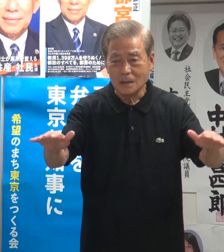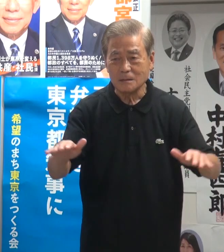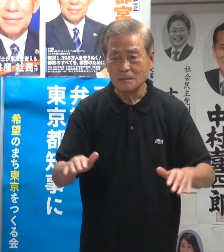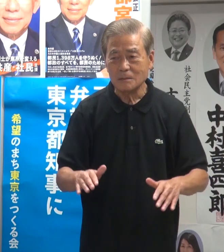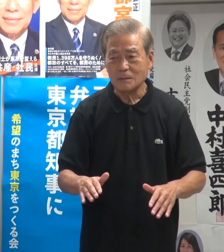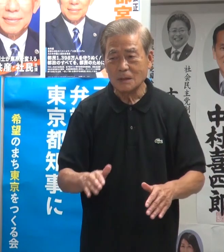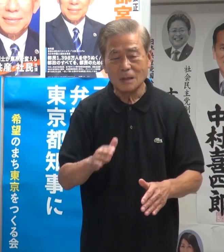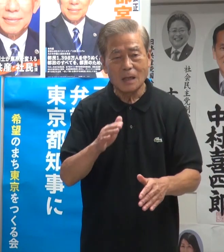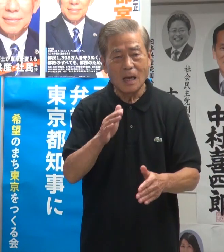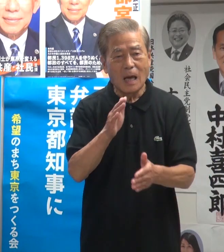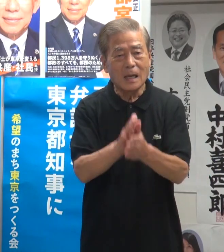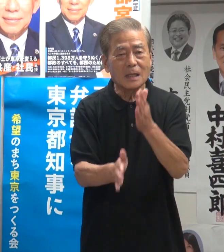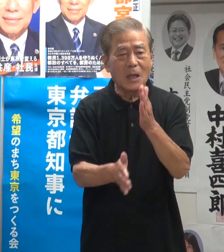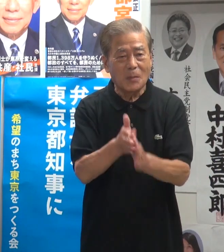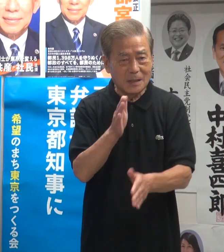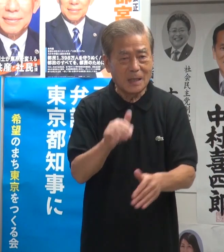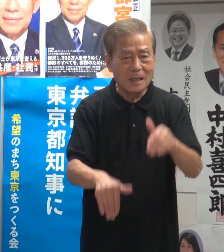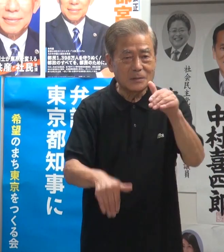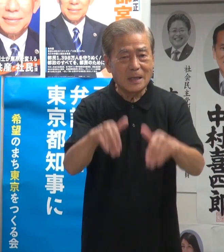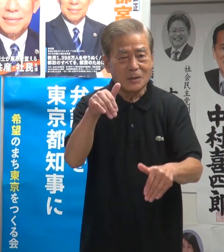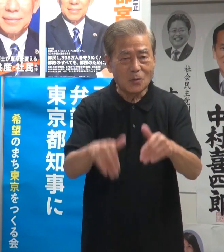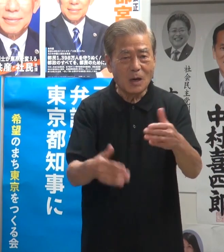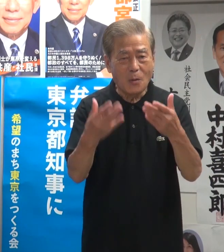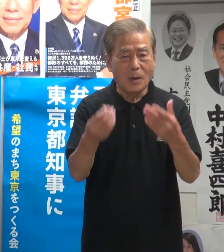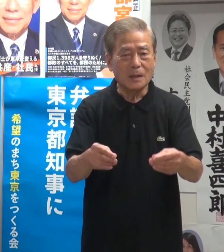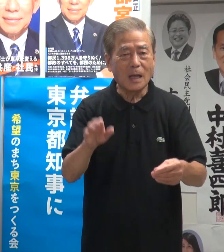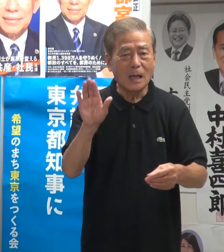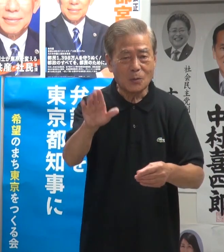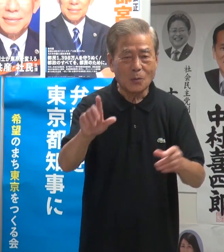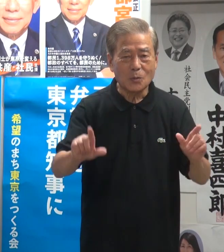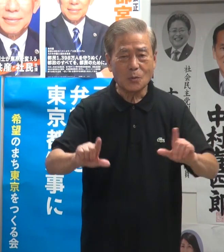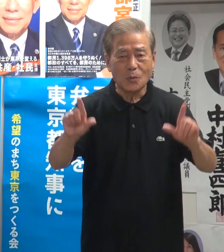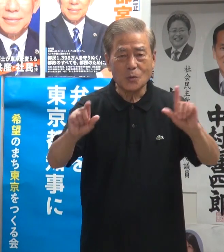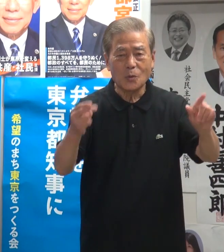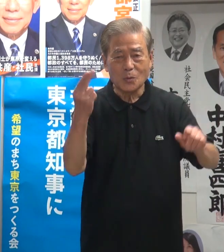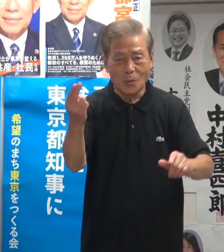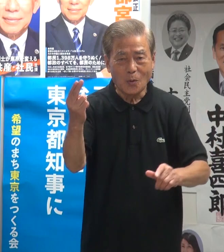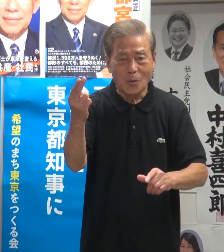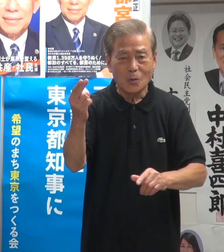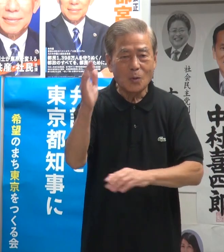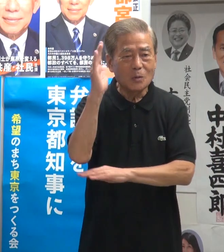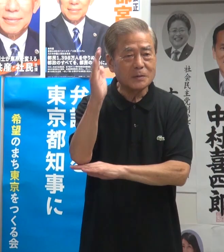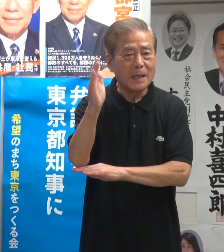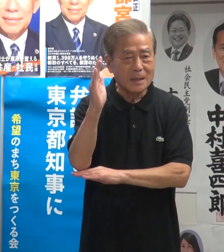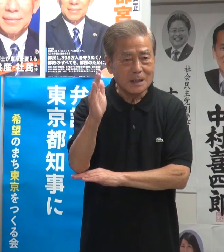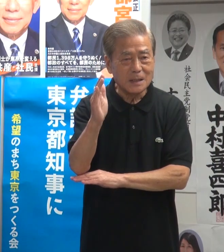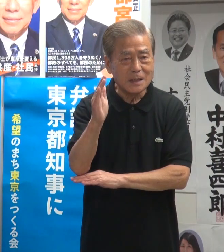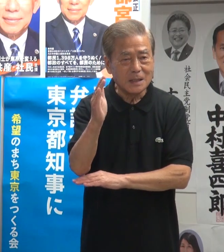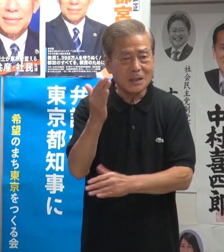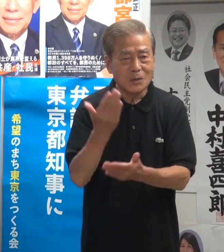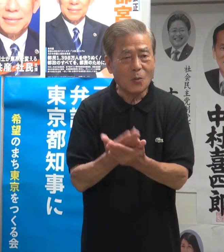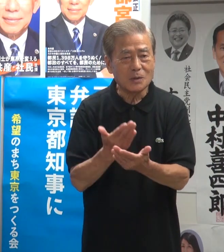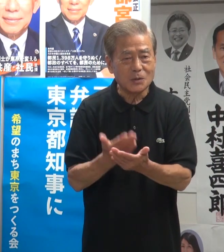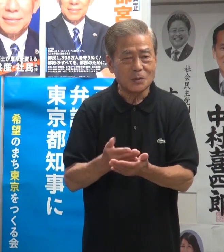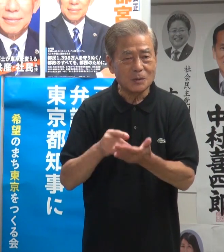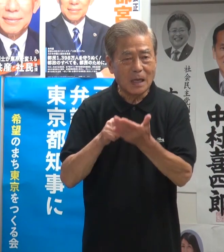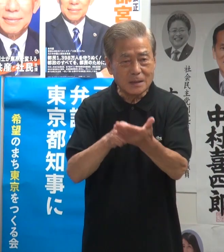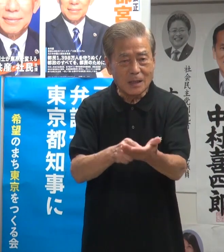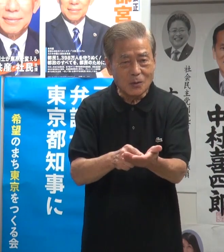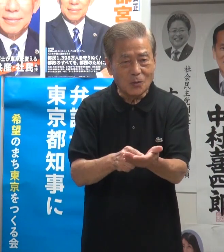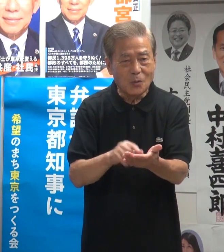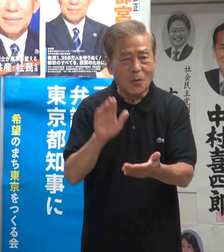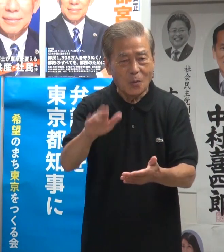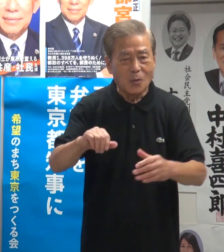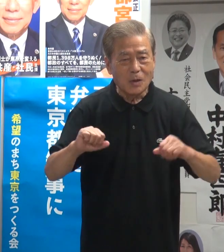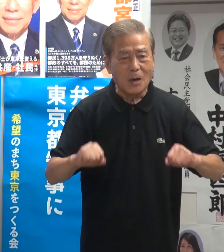その選挙終わった後の都政に対して訴えていきたいこと、今後の活動としてやって特に心力を入れ